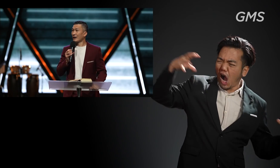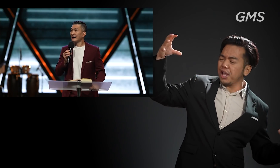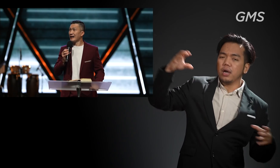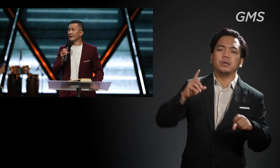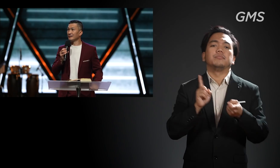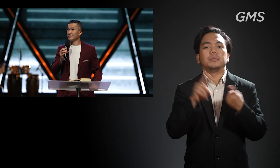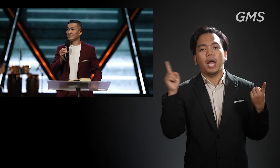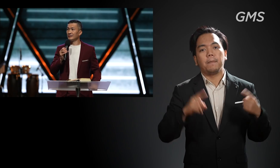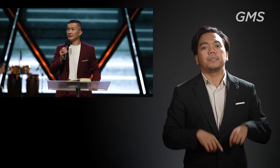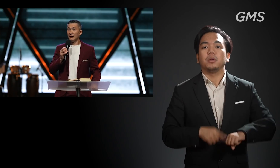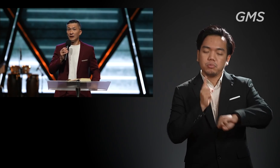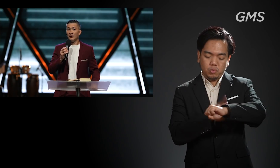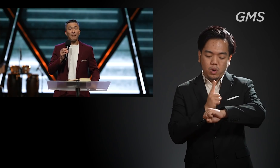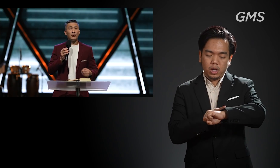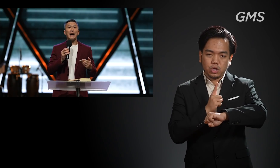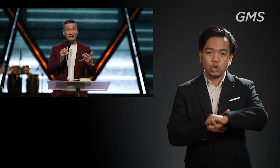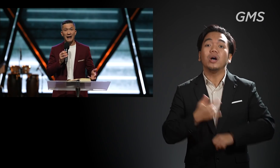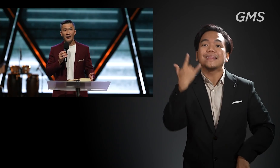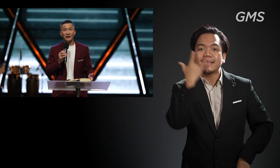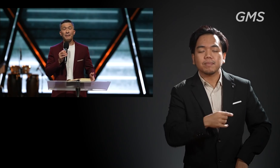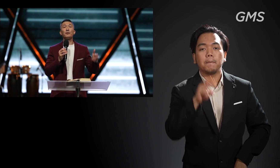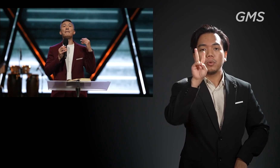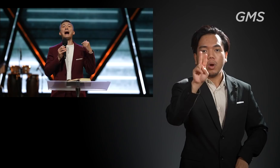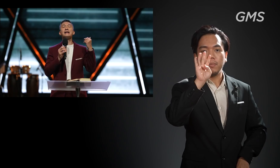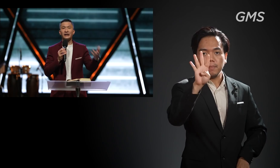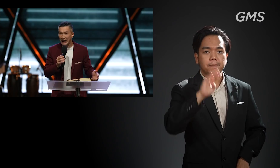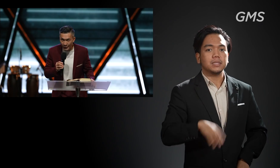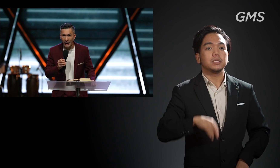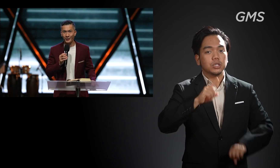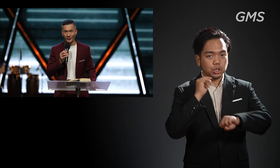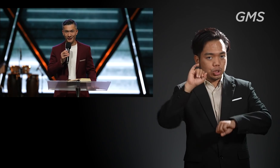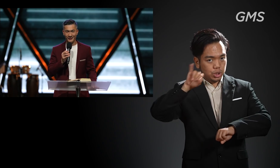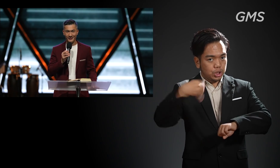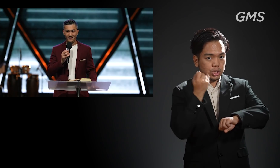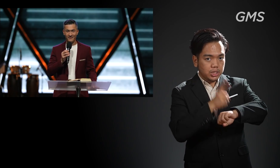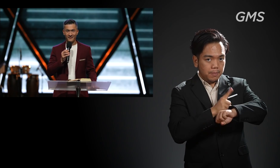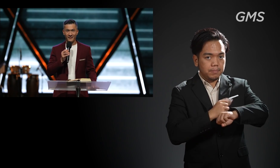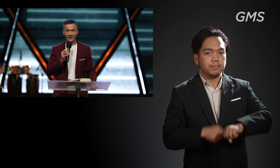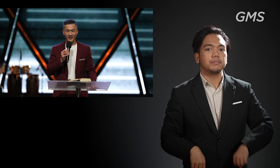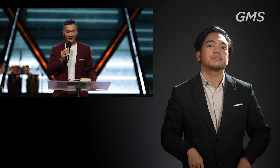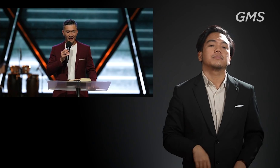Ada orang yang nggak punya harta, tapi punya banyak sekali waktu.